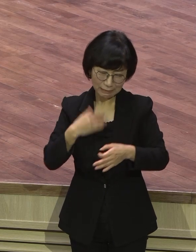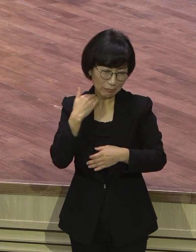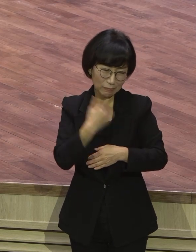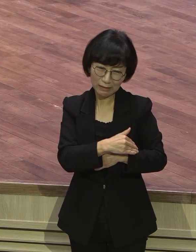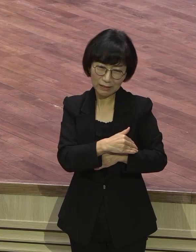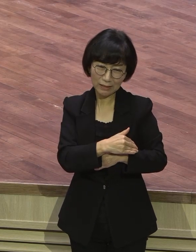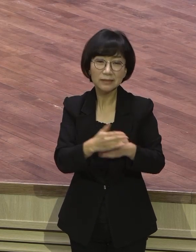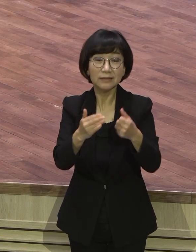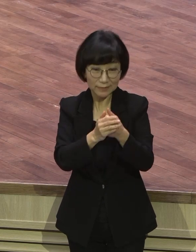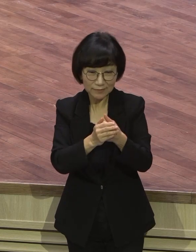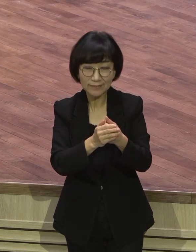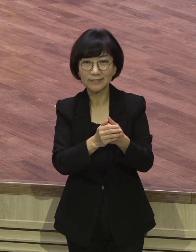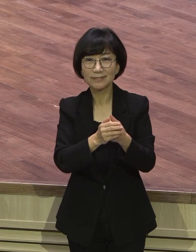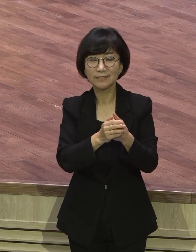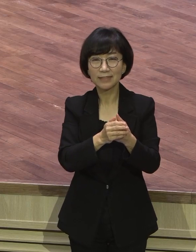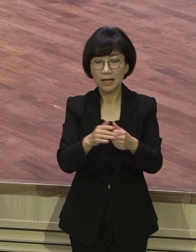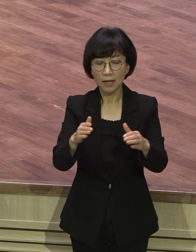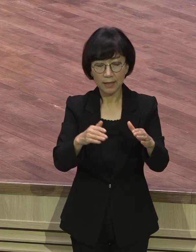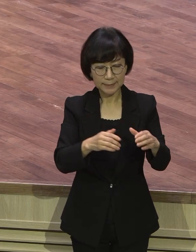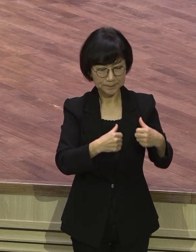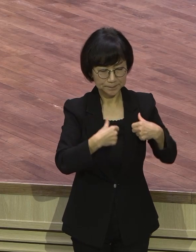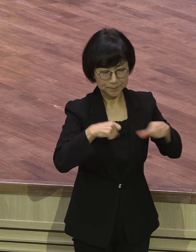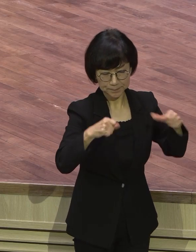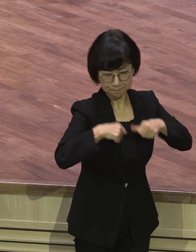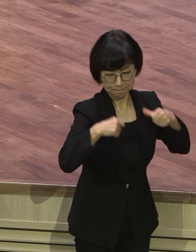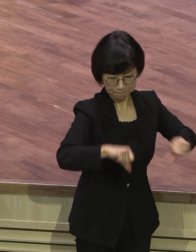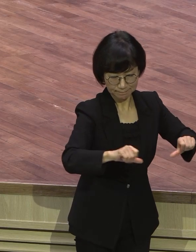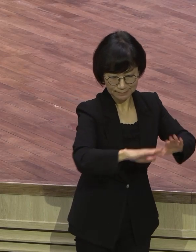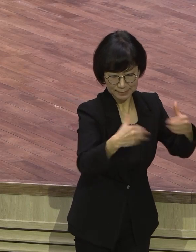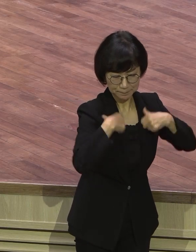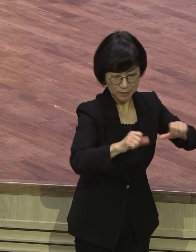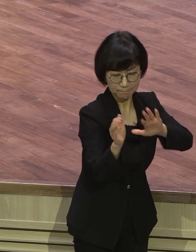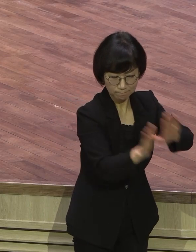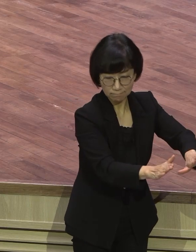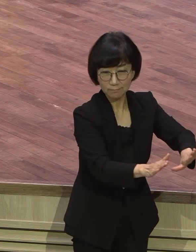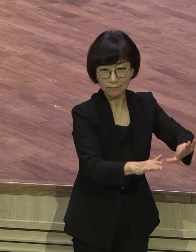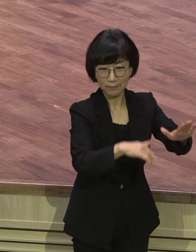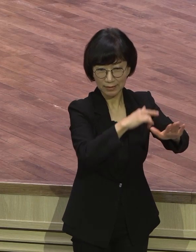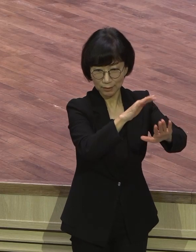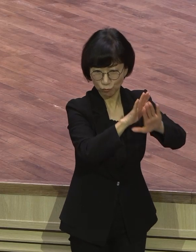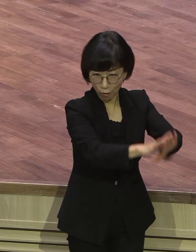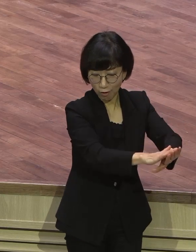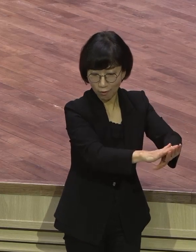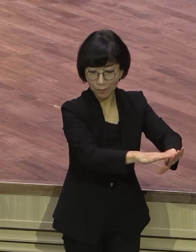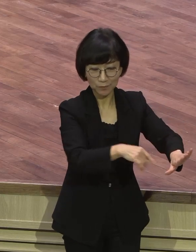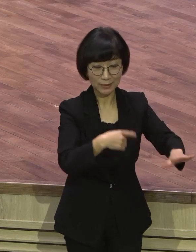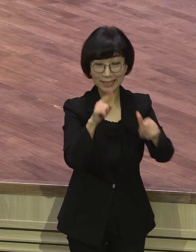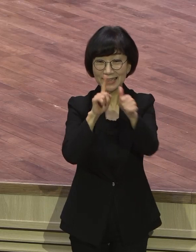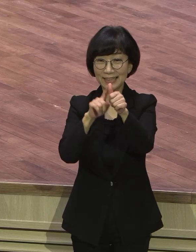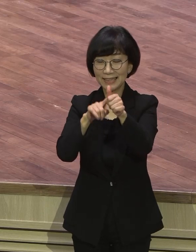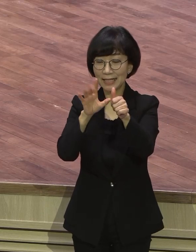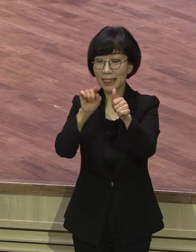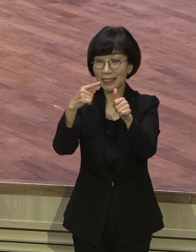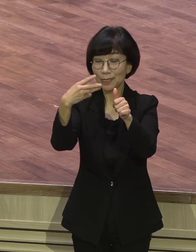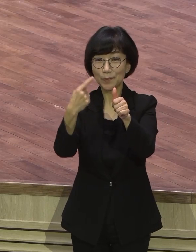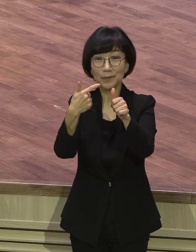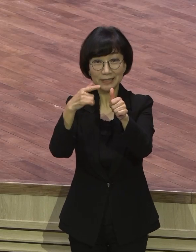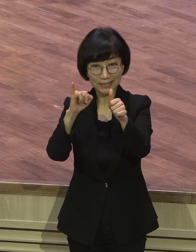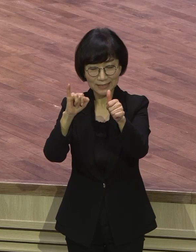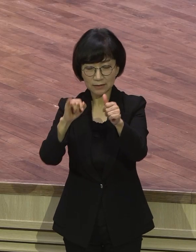다 포기하고 다 뒤로 안토니는 사막으로